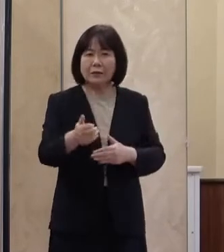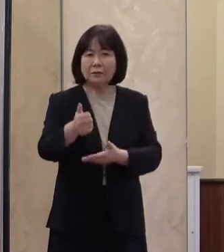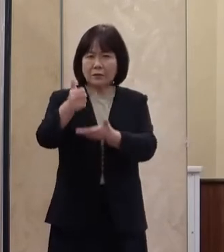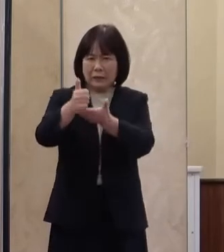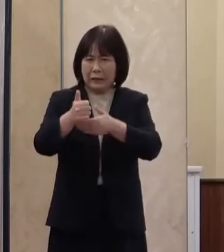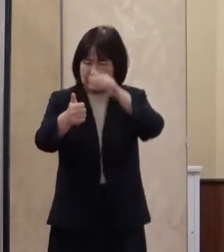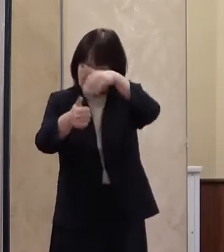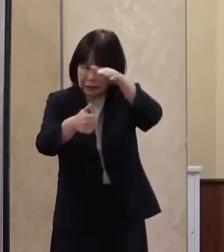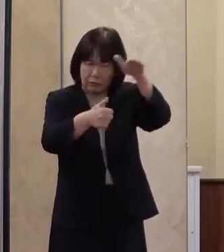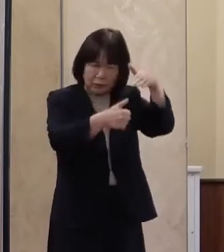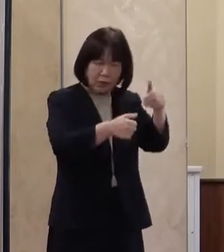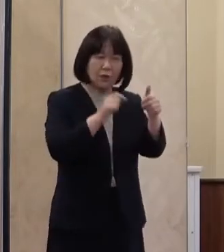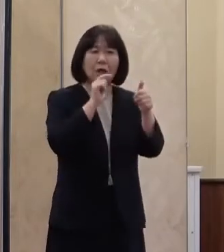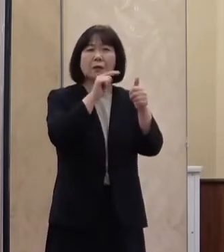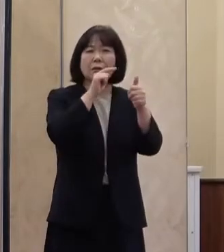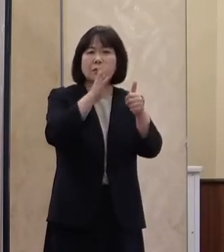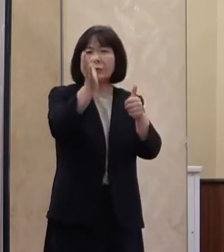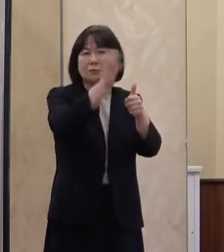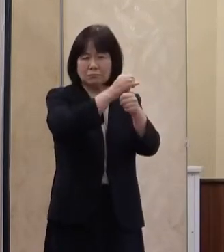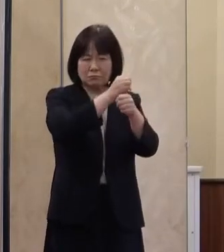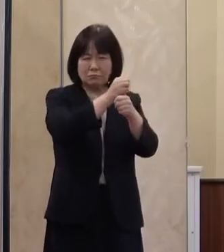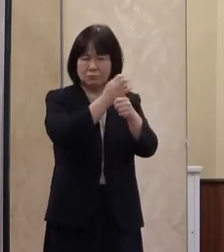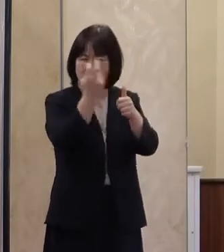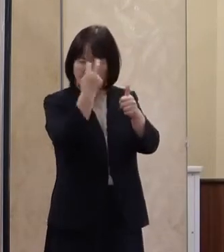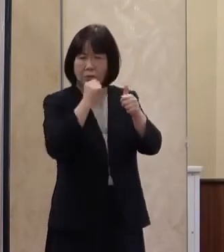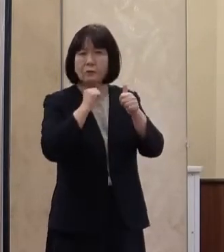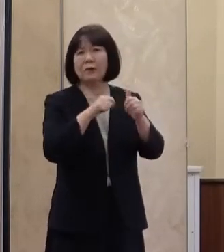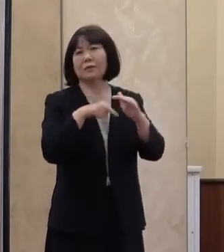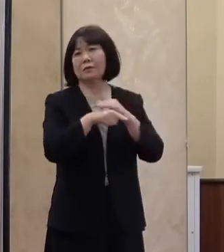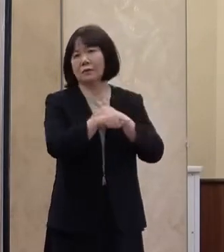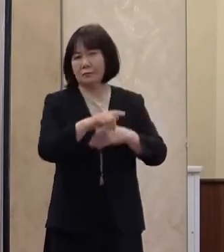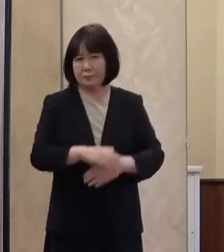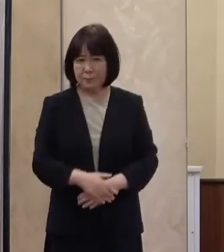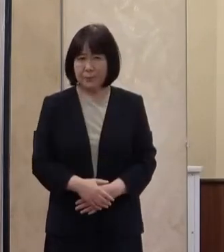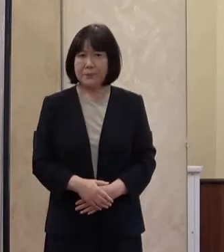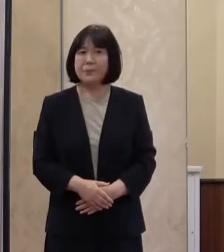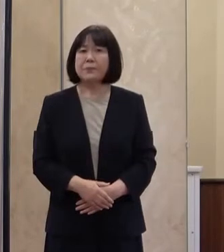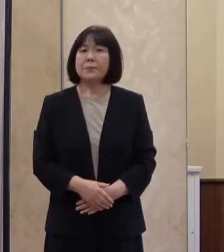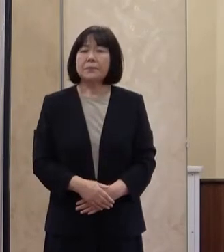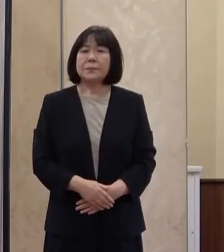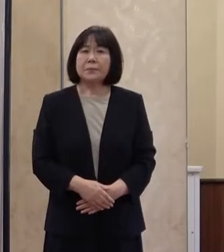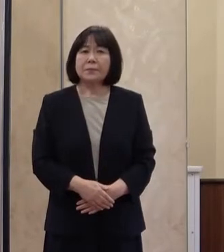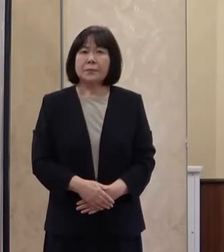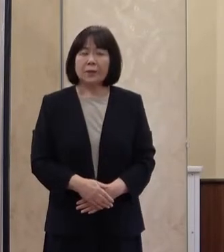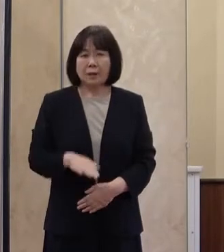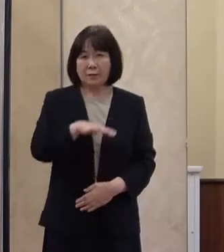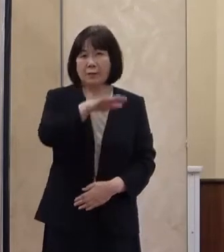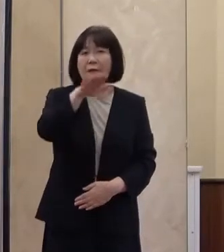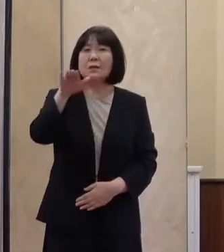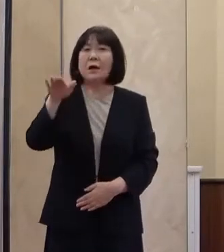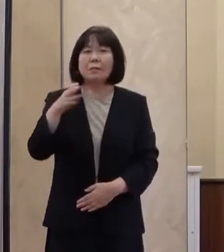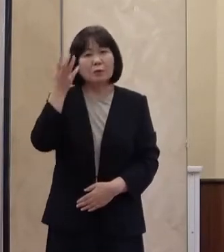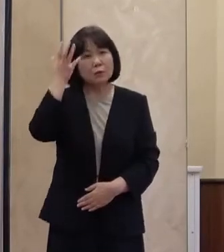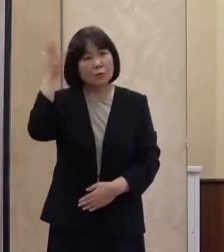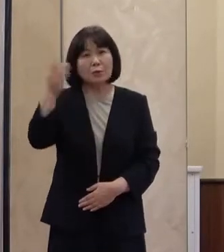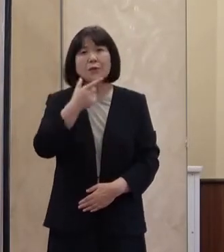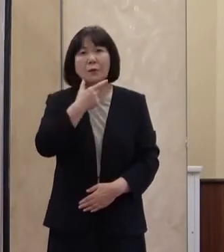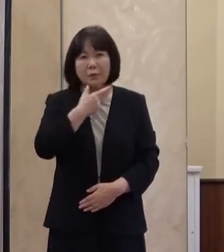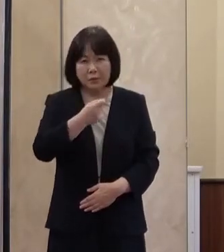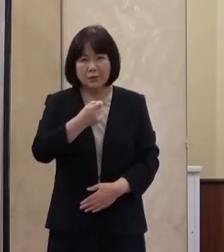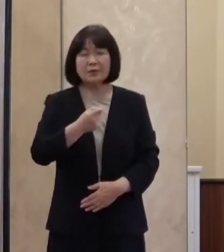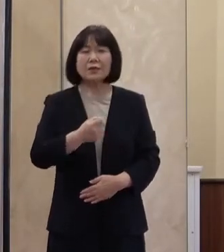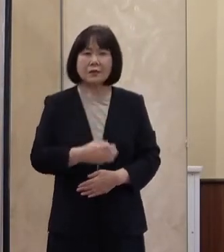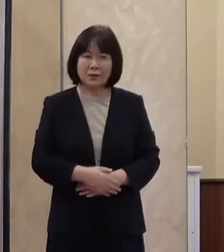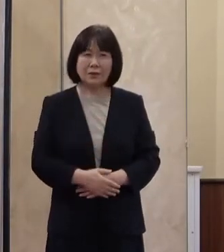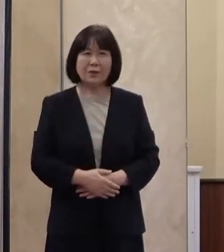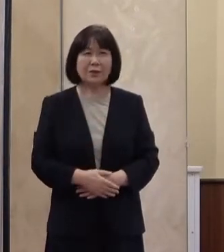まっているということ、違法な客引きを取り締まっているということです。皆さんもちょっと想像してもらったら分かると思うんです